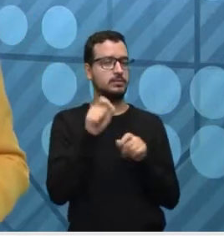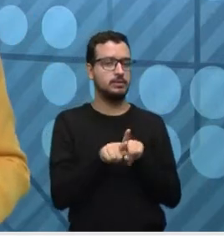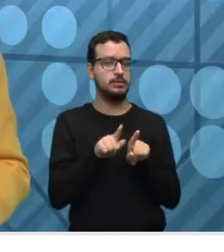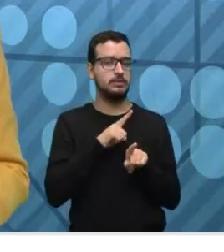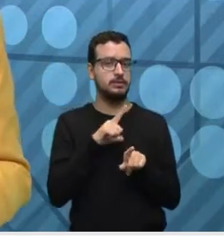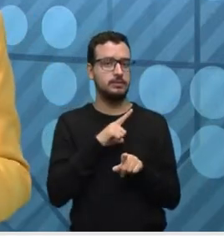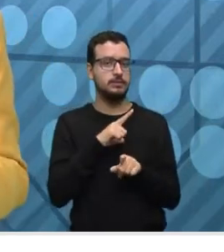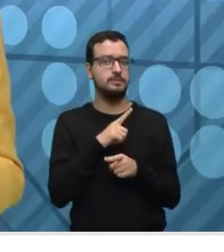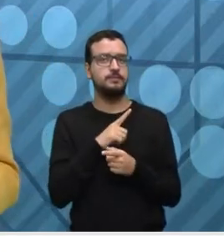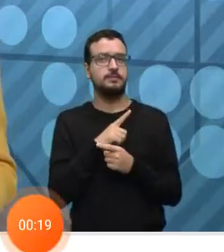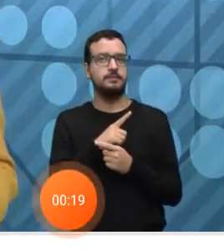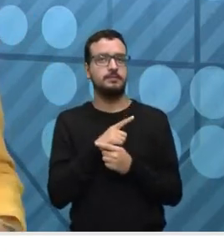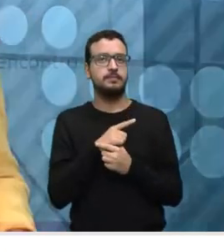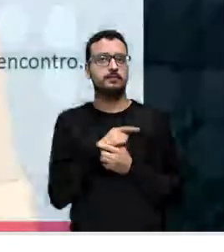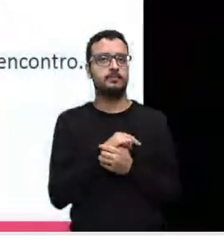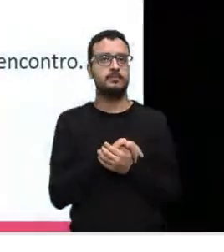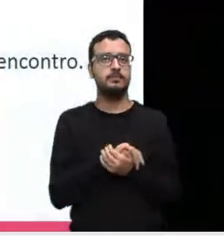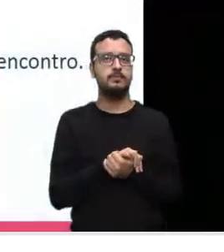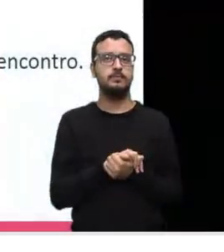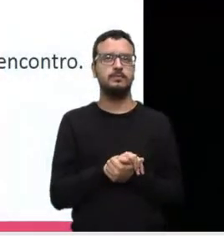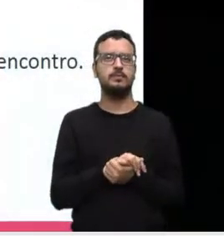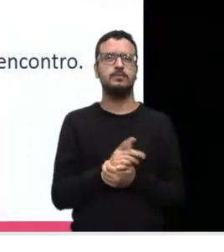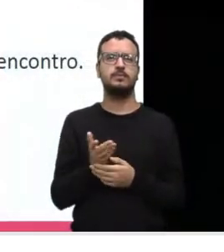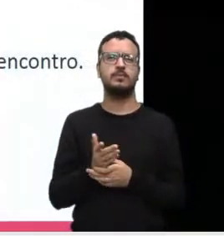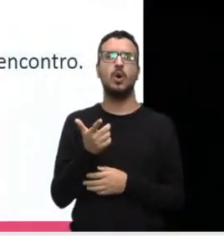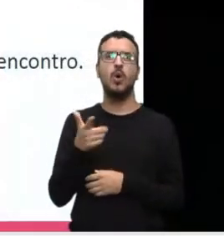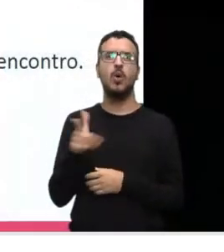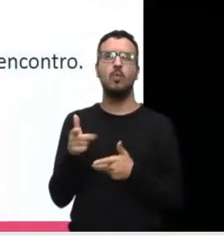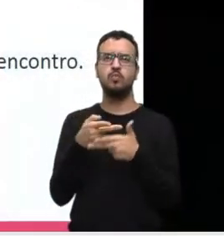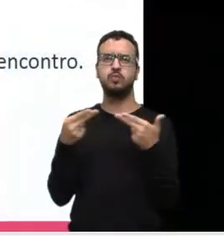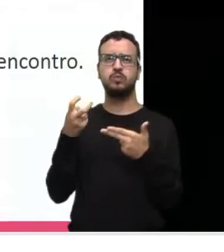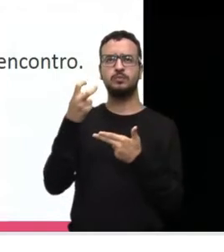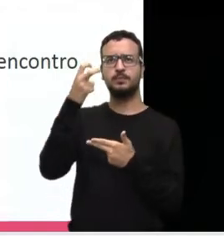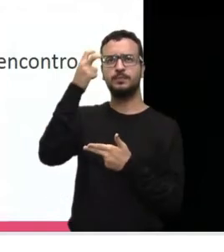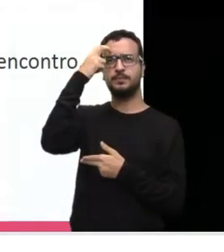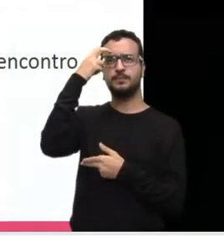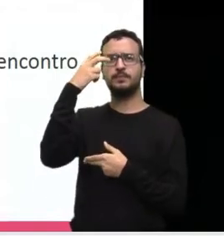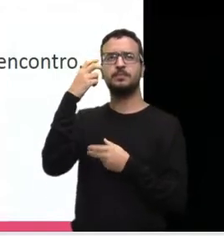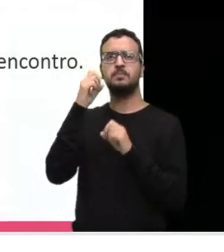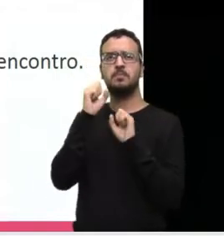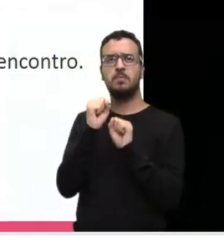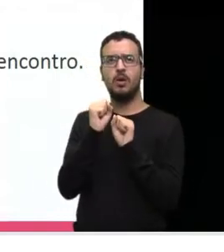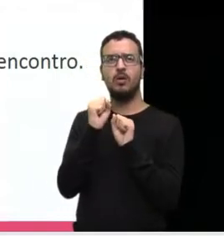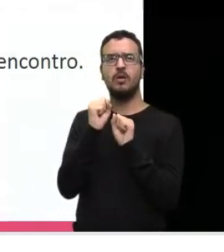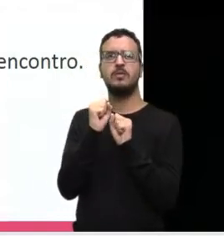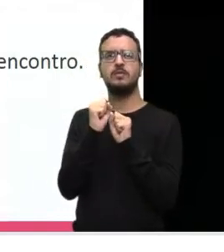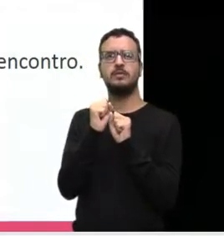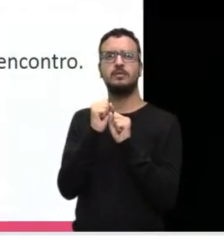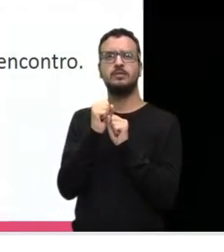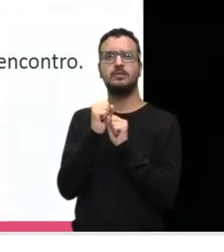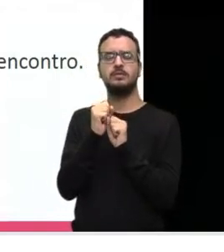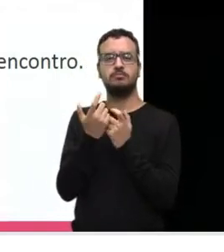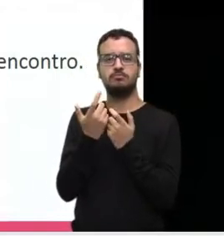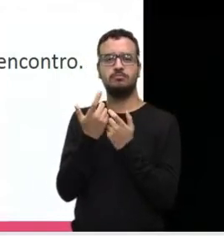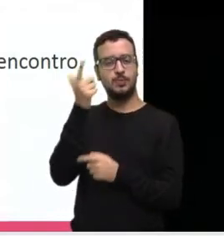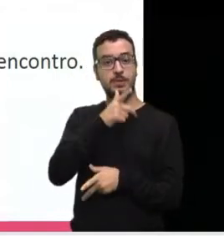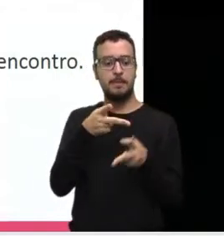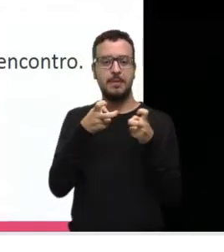essa oportunidade. No quadro, quais são as outras manifestações culturais que podem ser vistas, né, através da